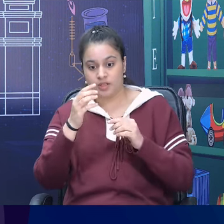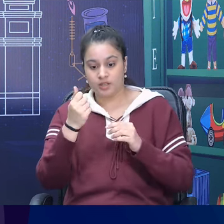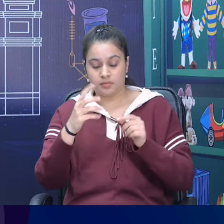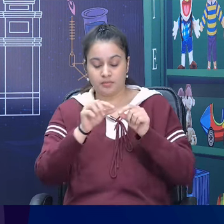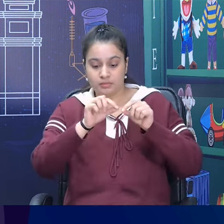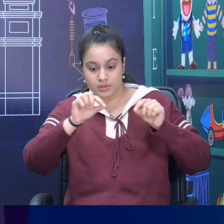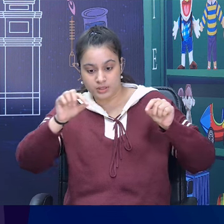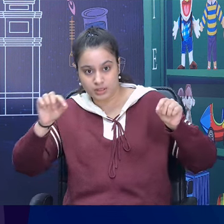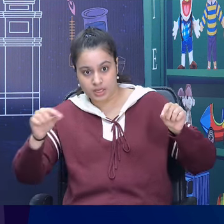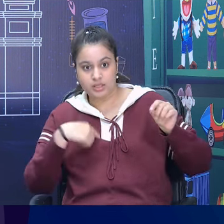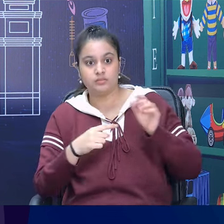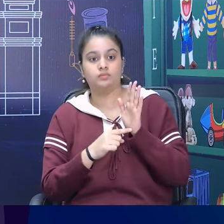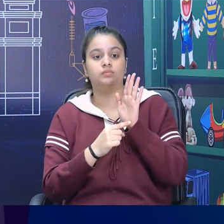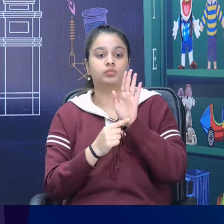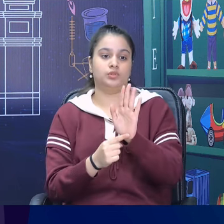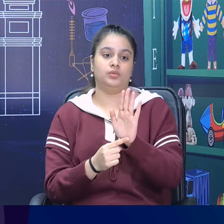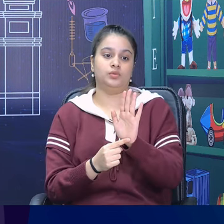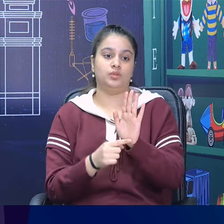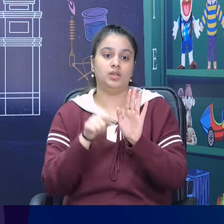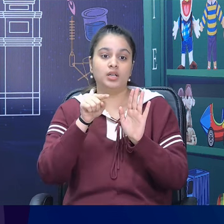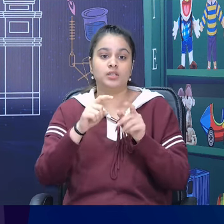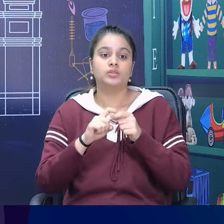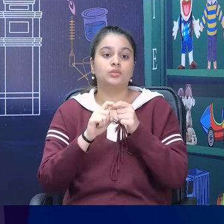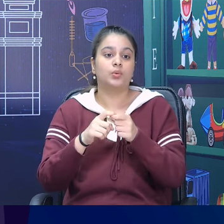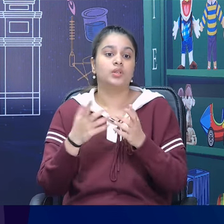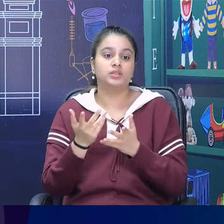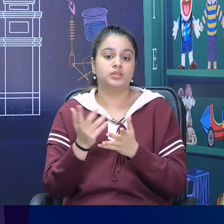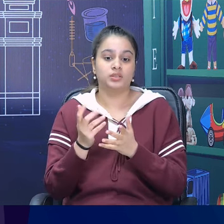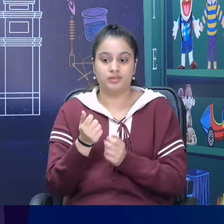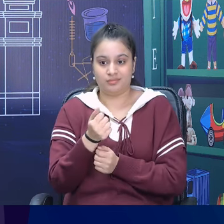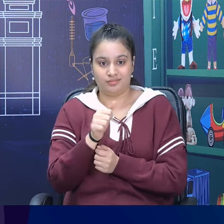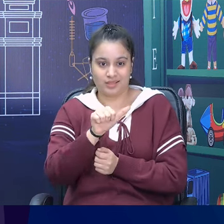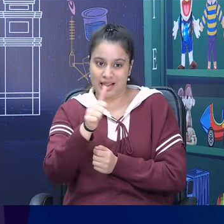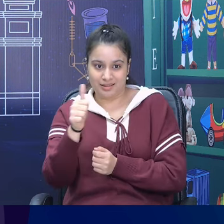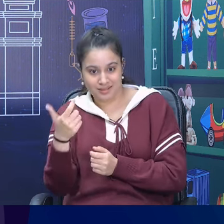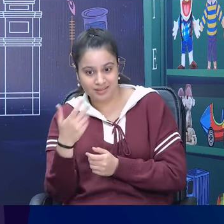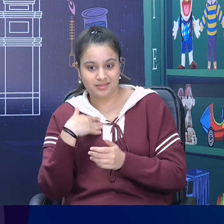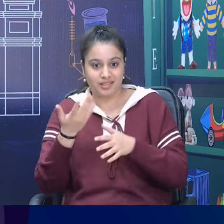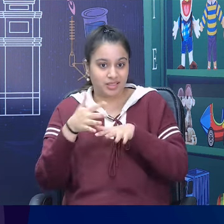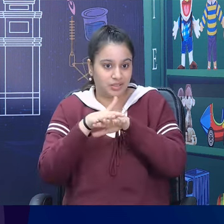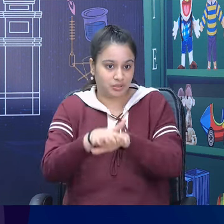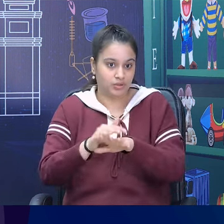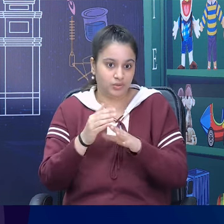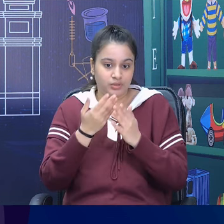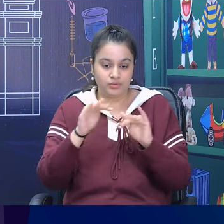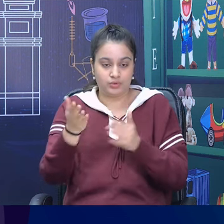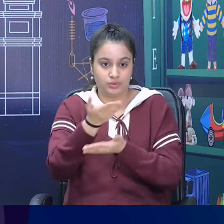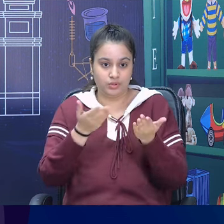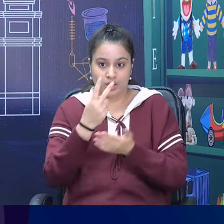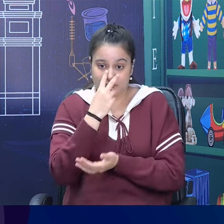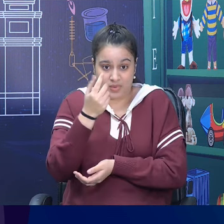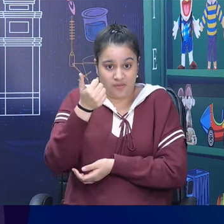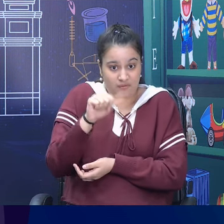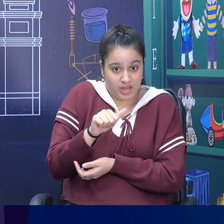मैग्नीफाई करना है विजुलाइज करके दिखाना है तो इस क्वेश्चन के लिए हमारे जो बाकी जो जैसे इंक्लूसिव सेटअप की हम जब बात करते हैं तो जो बच्चे विजुअली